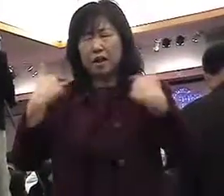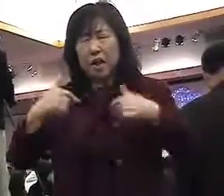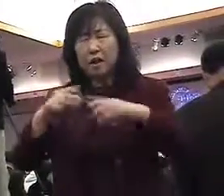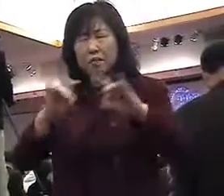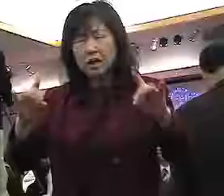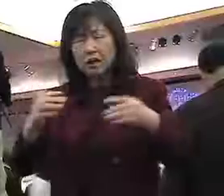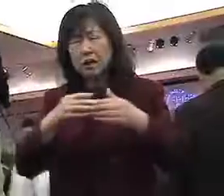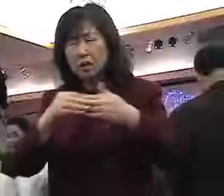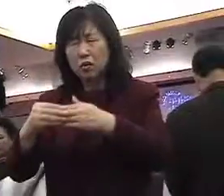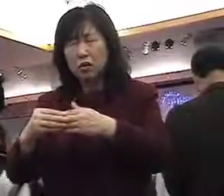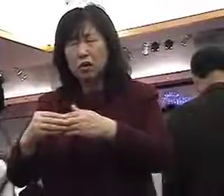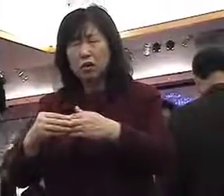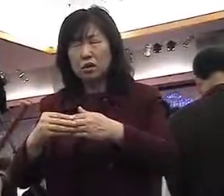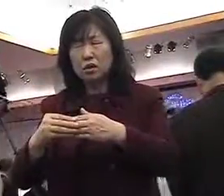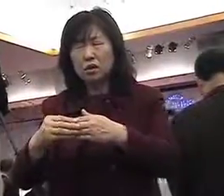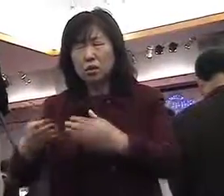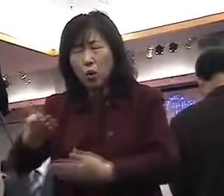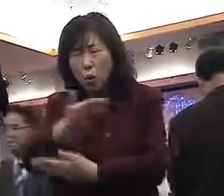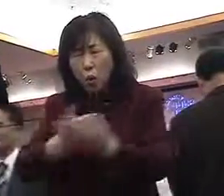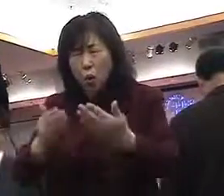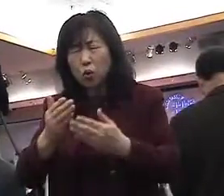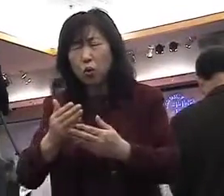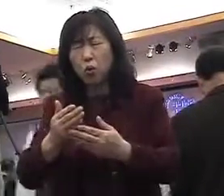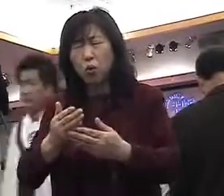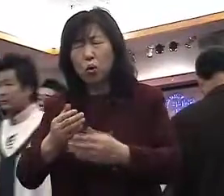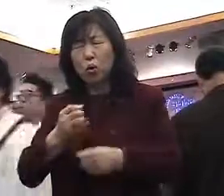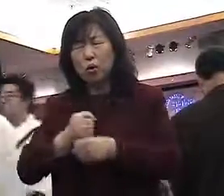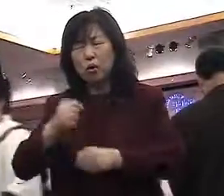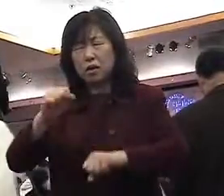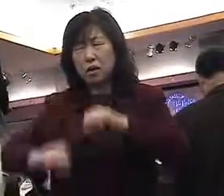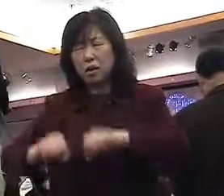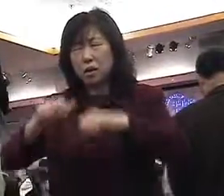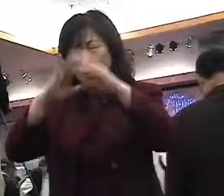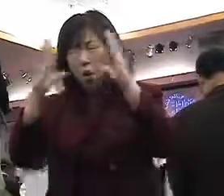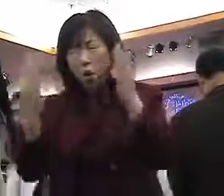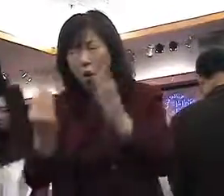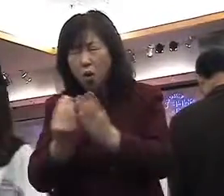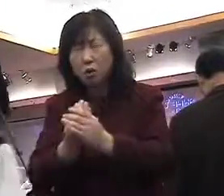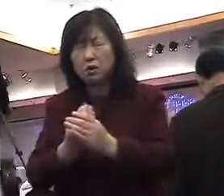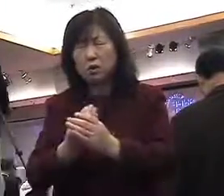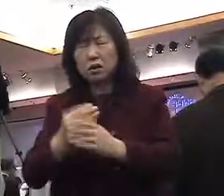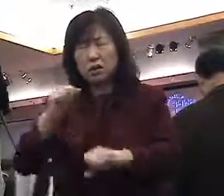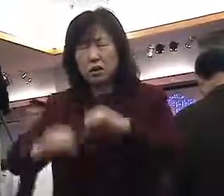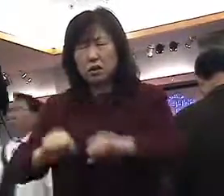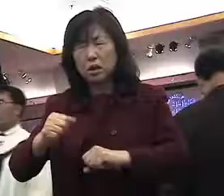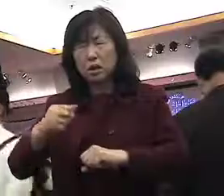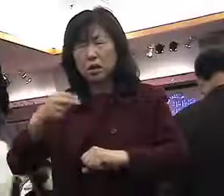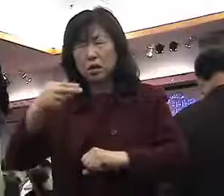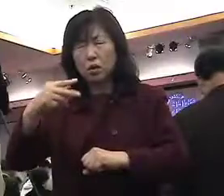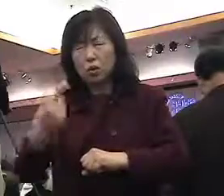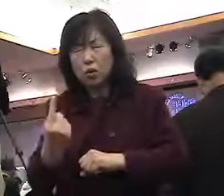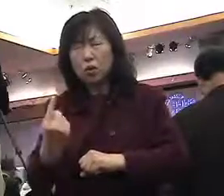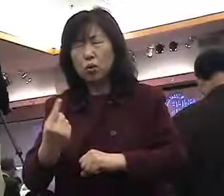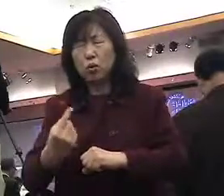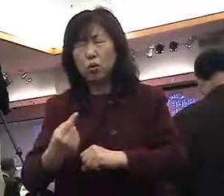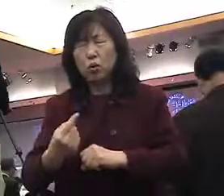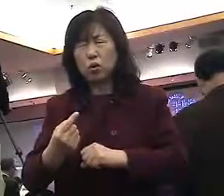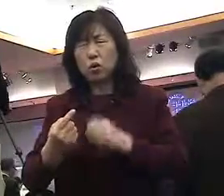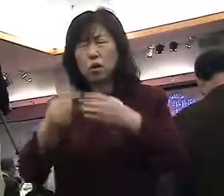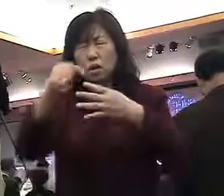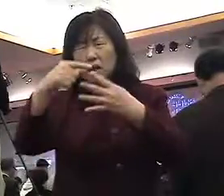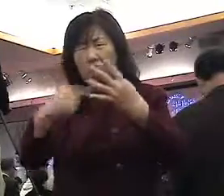주시며 교통 충만케 하시는 모든 역사가 오늘도 그리하면의 네 가지 하늘의